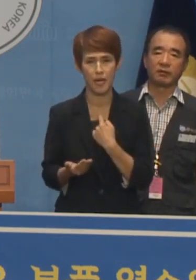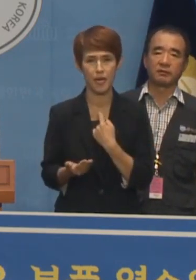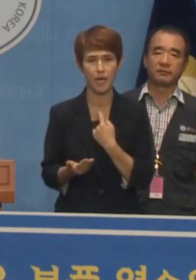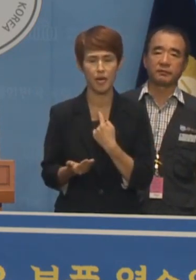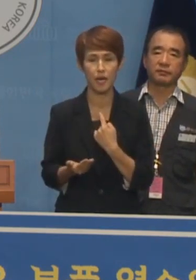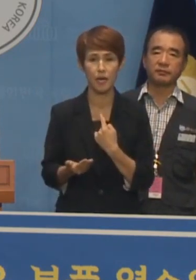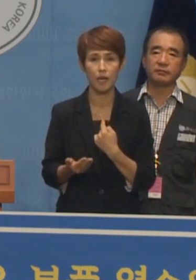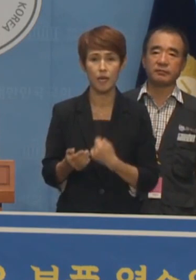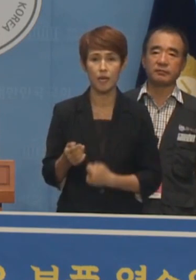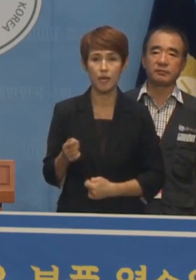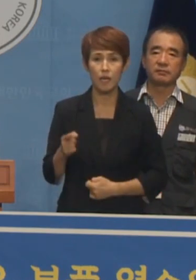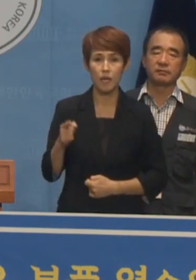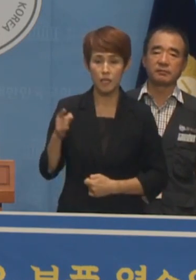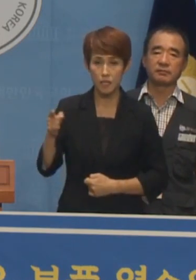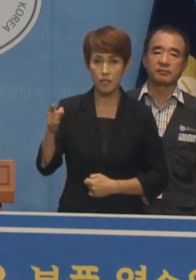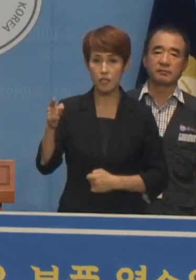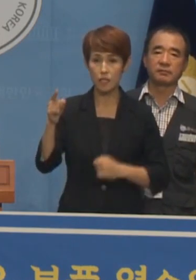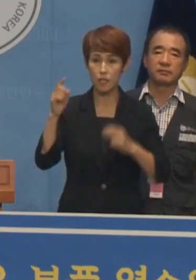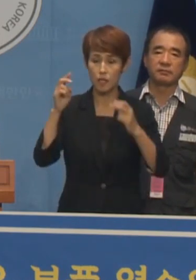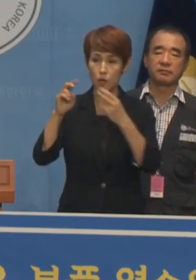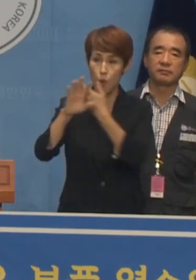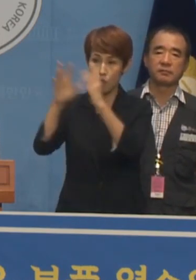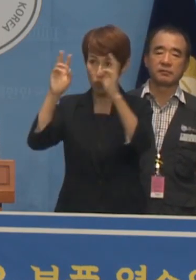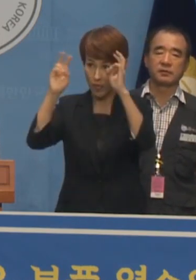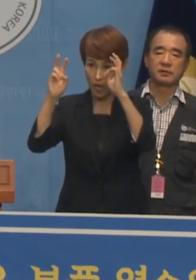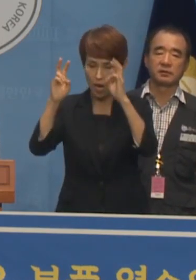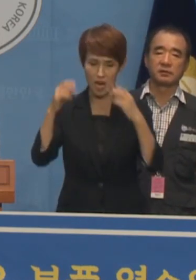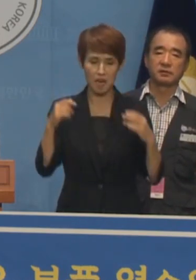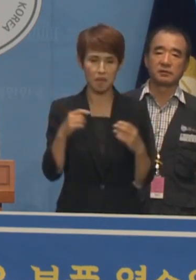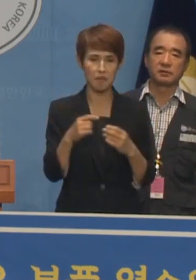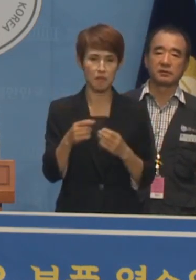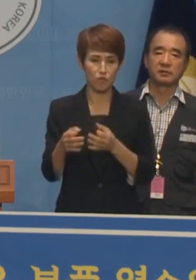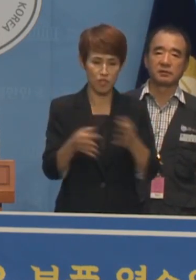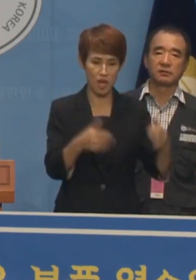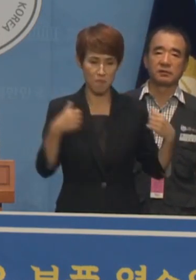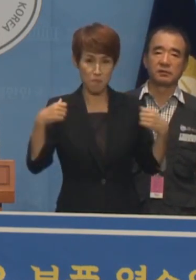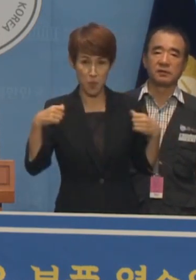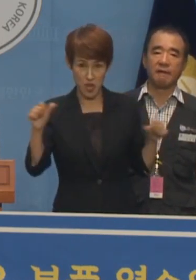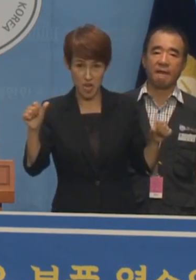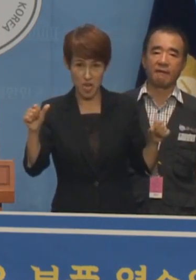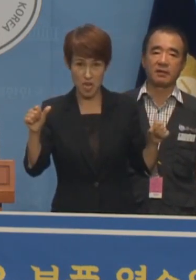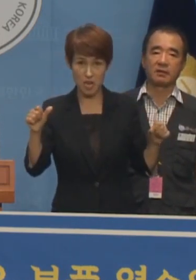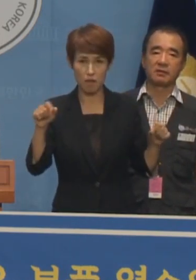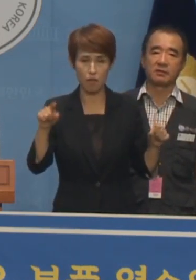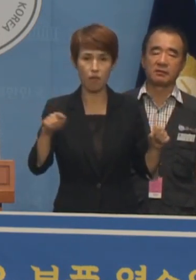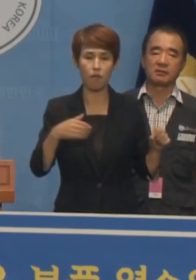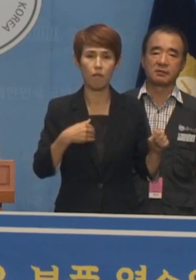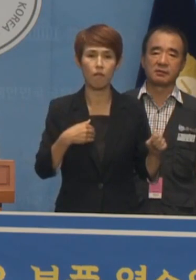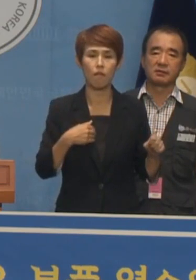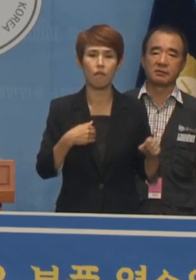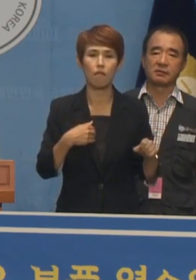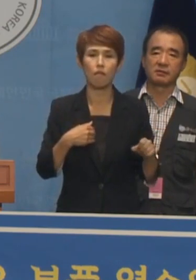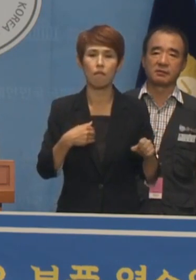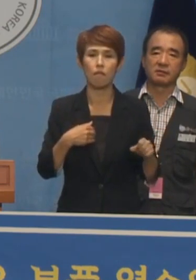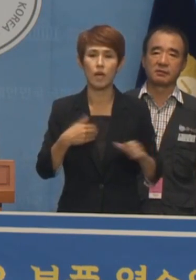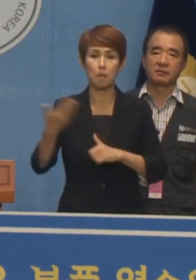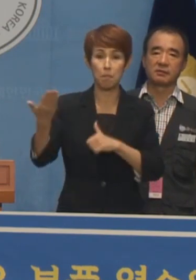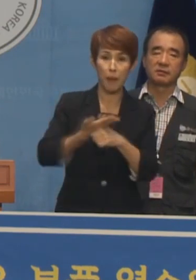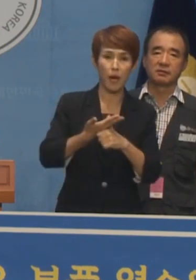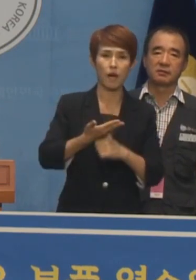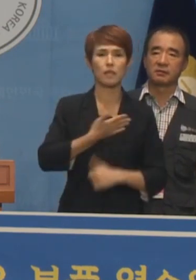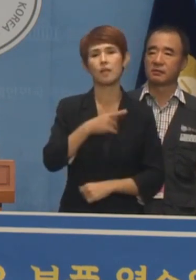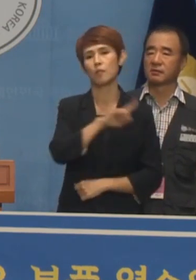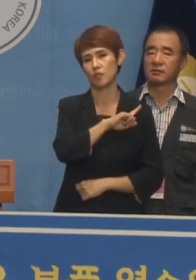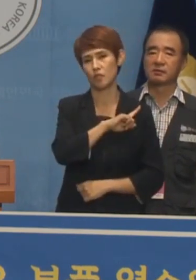자본이 철수해 나가는 과정에서 계약 해지를 비정규직이라서 가장 먼저 당하고 그리고